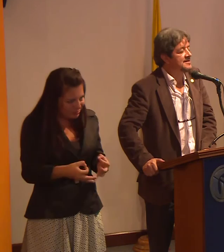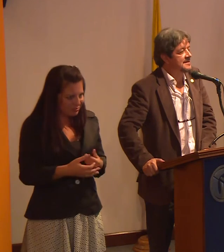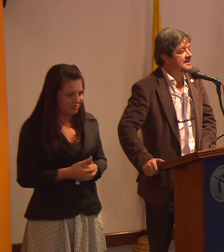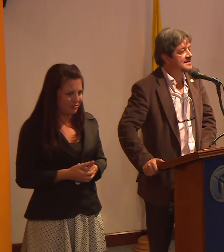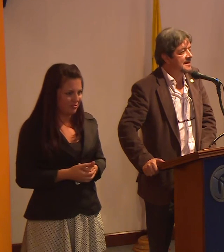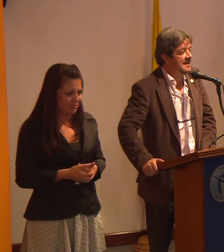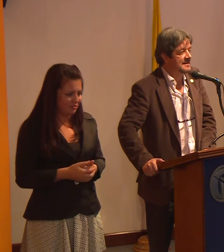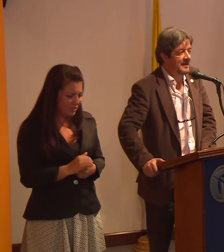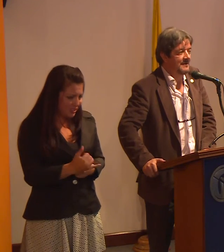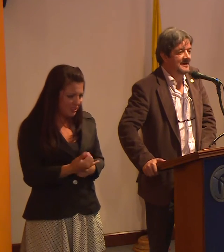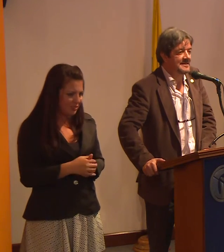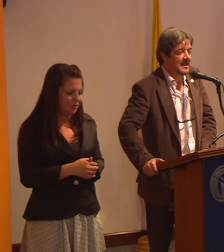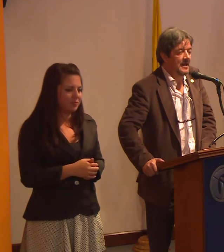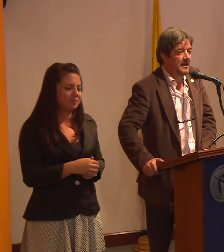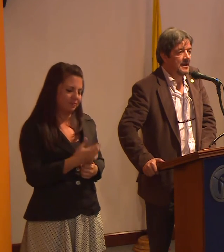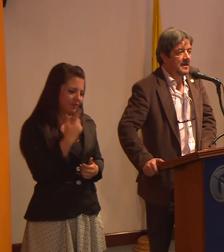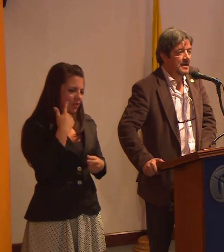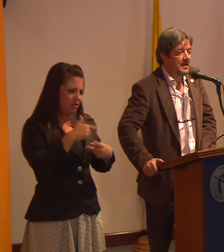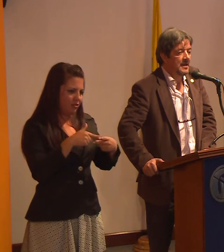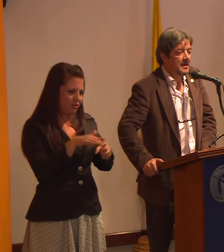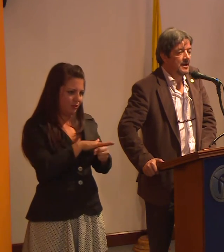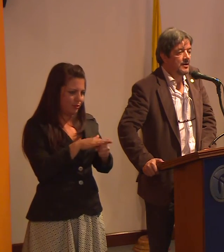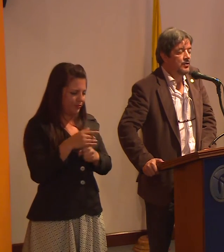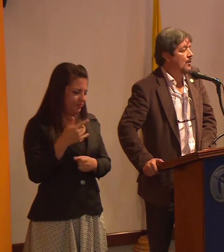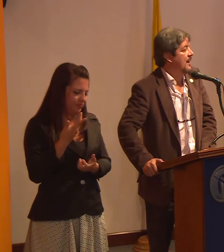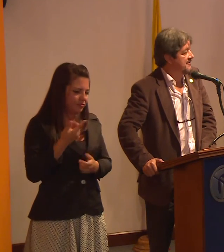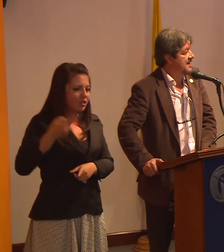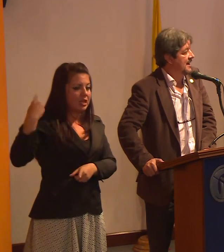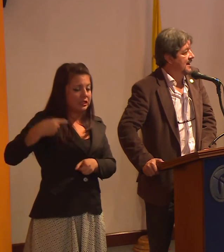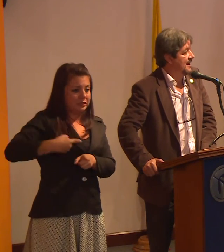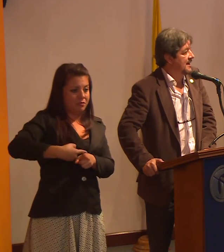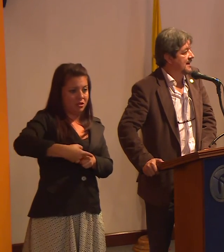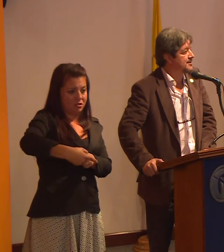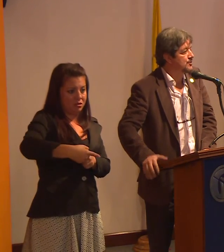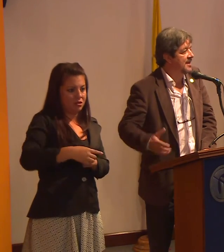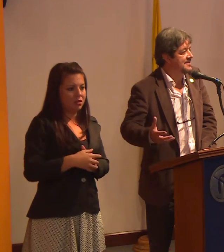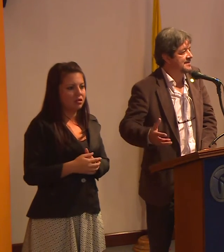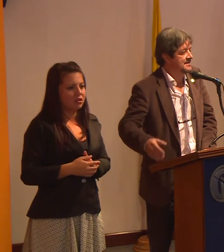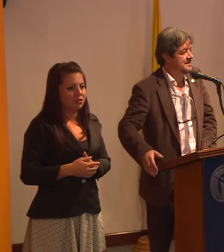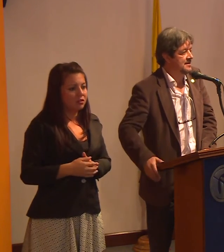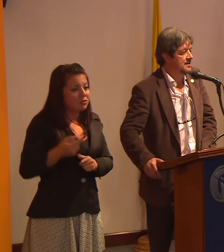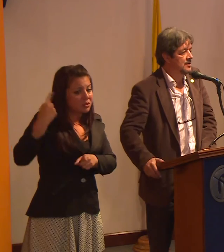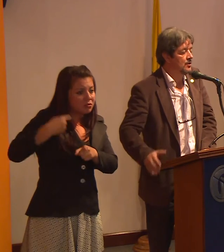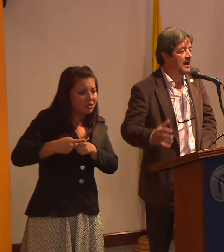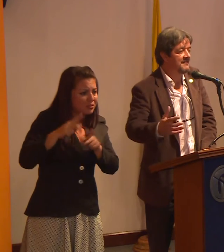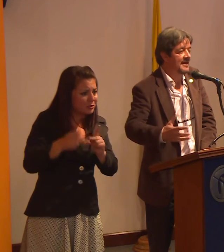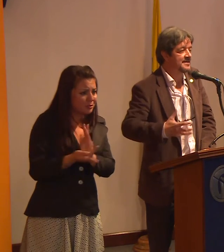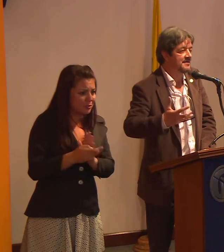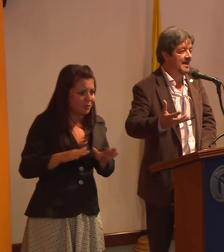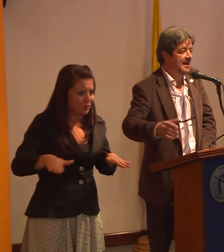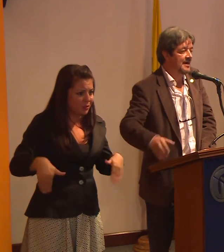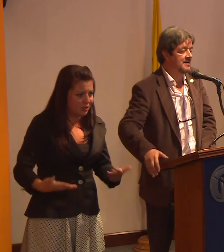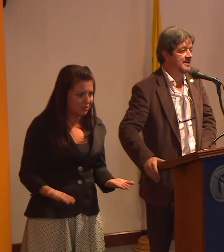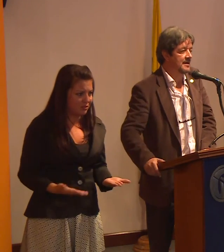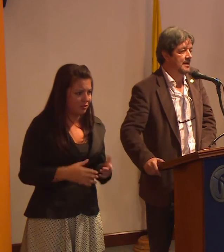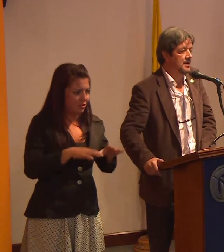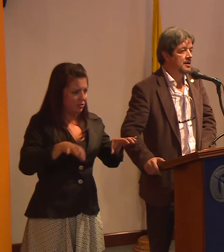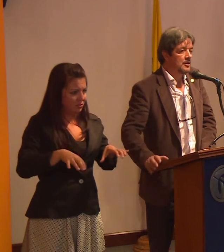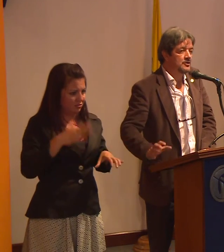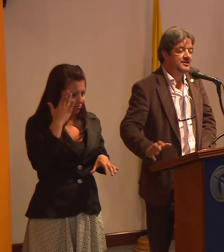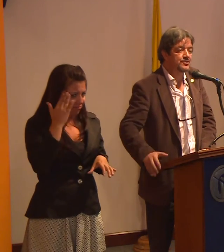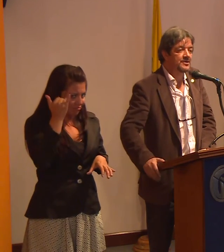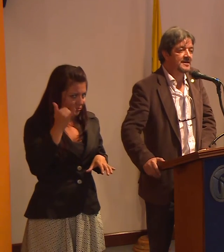de dos cosas, y es que la semana pasada no había estudiantes, no había actividad